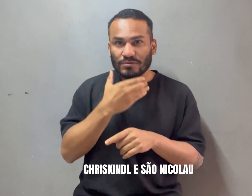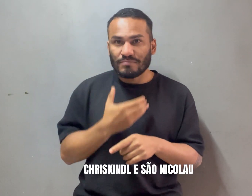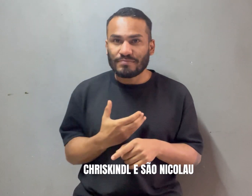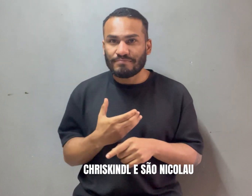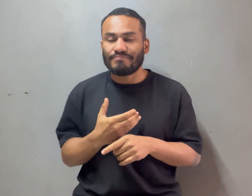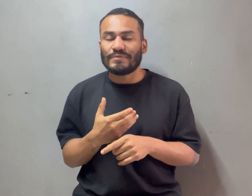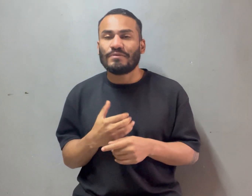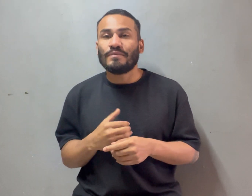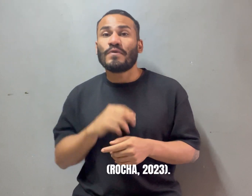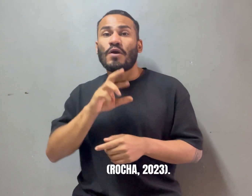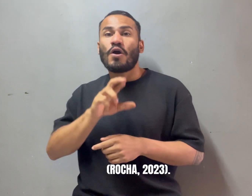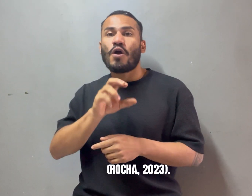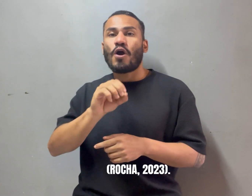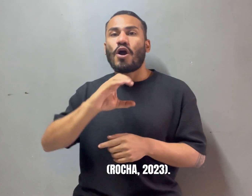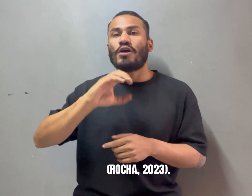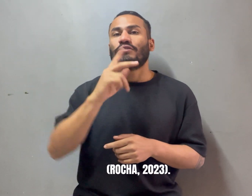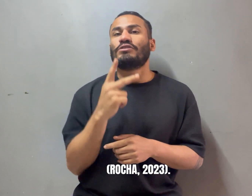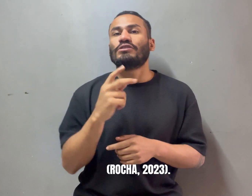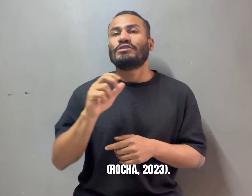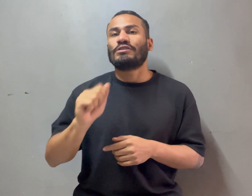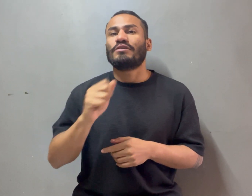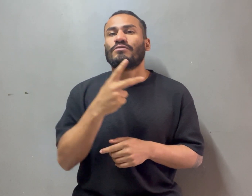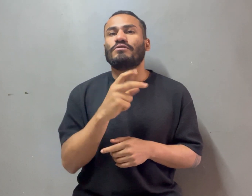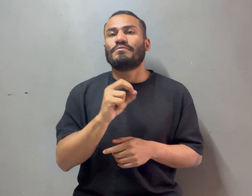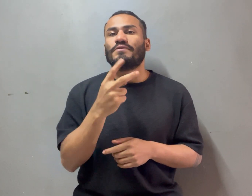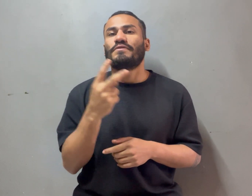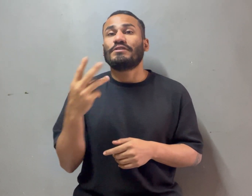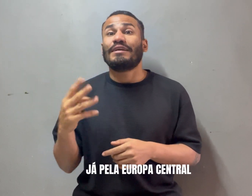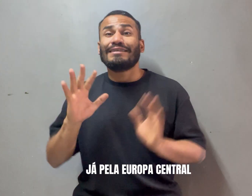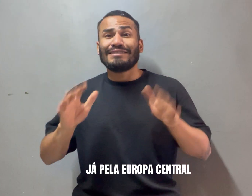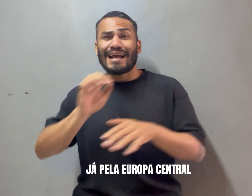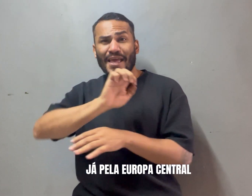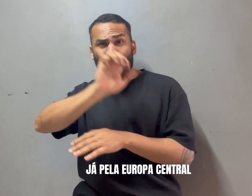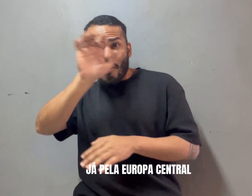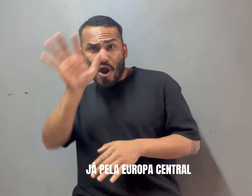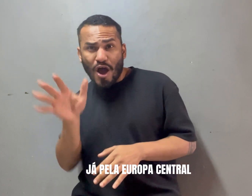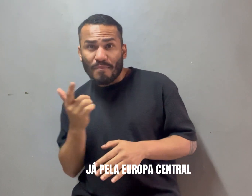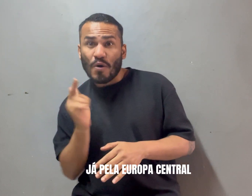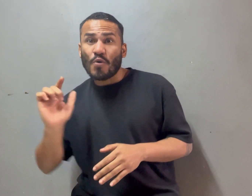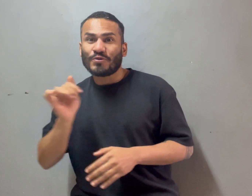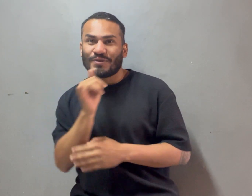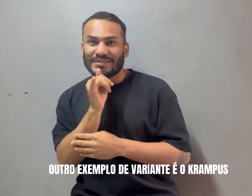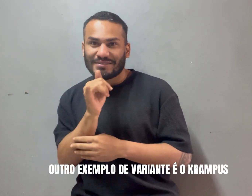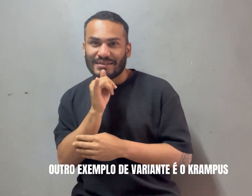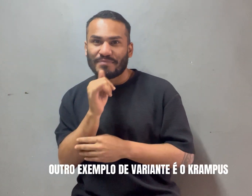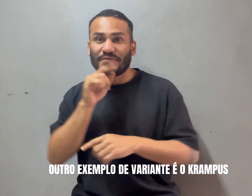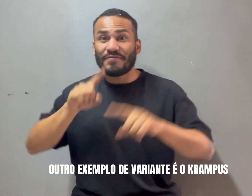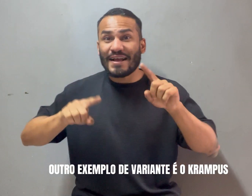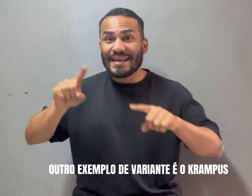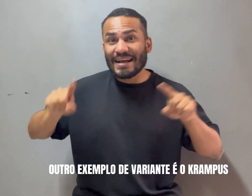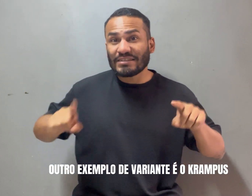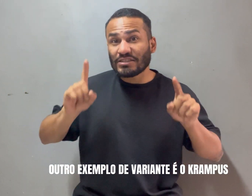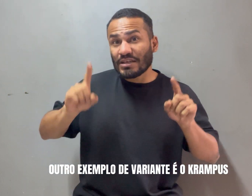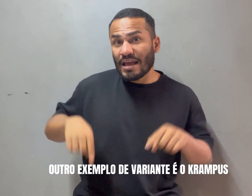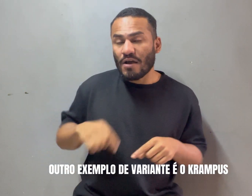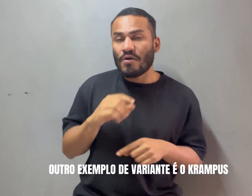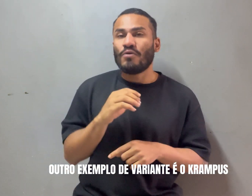Nicolau. Rocha, 2023. Já pela Europa Central, outro exemplo de variante é